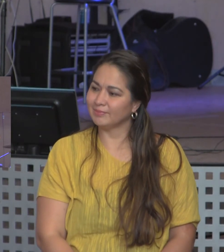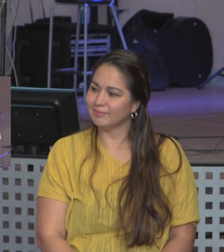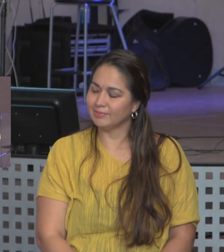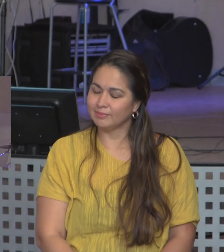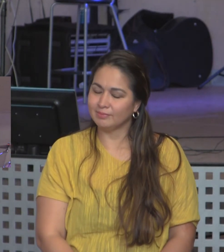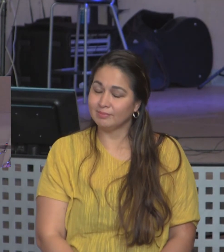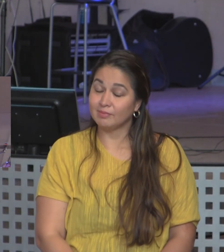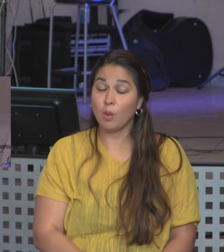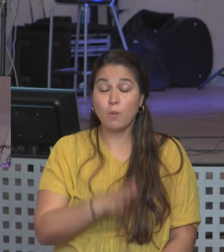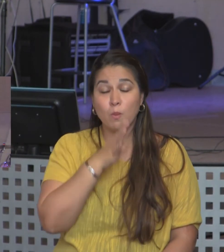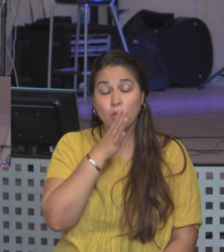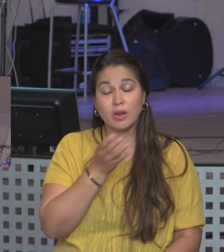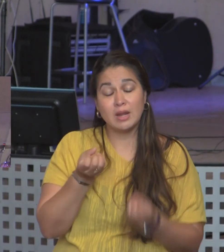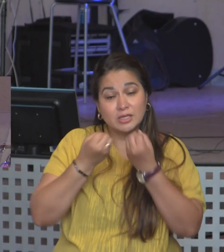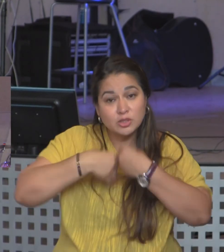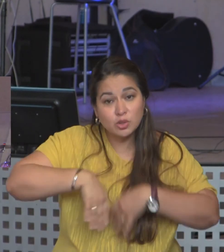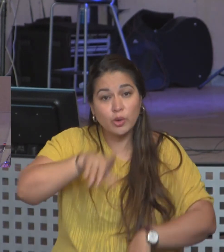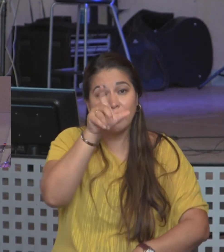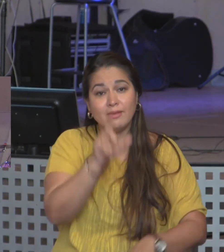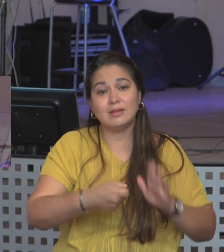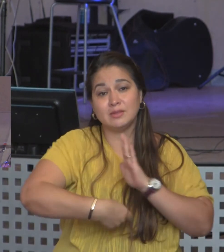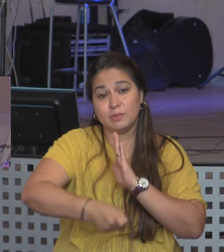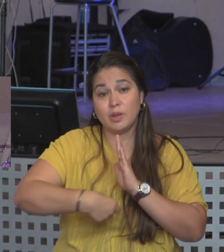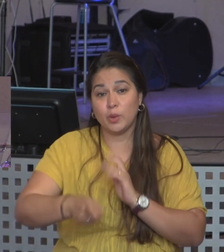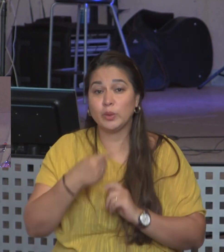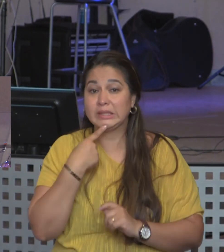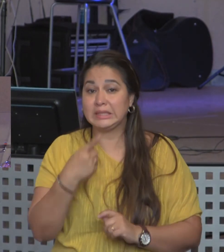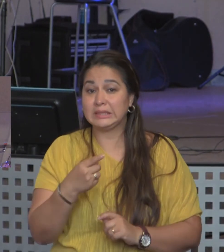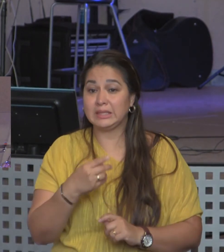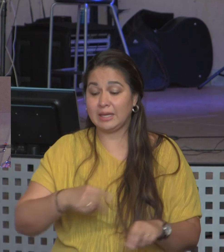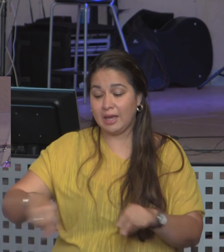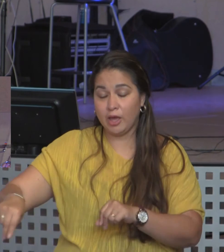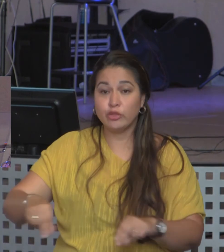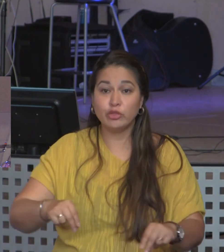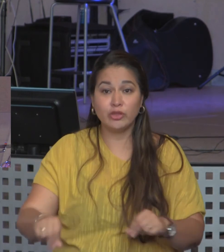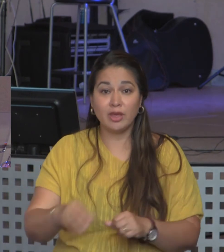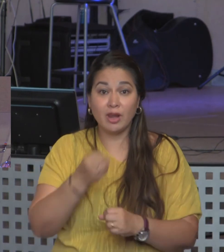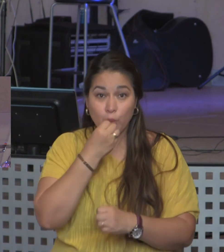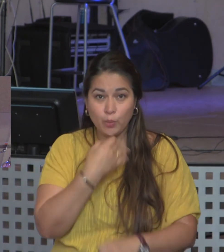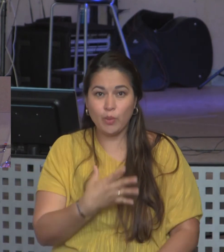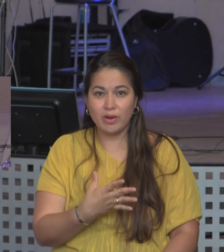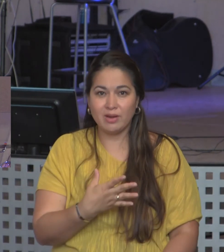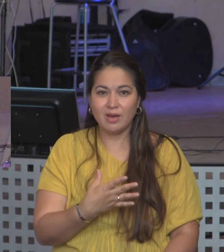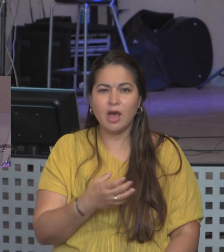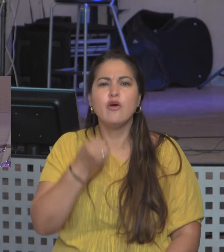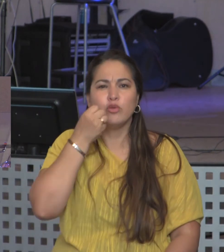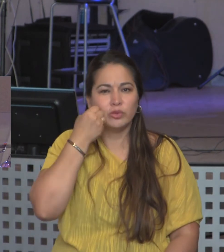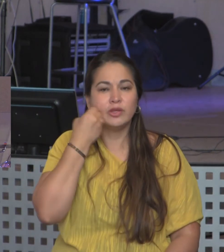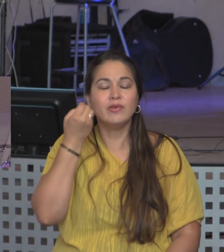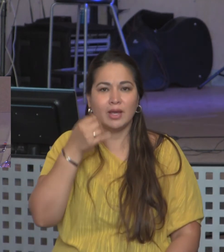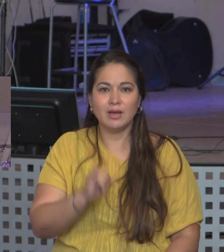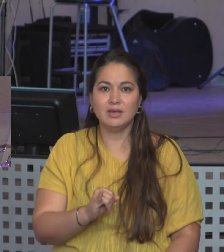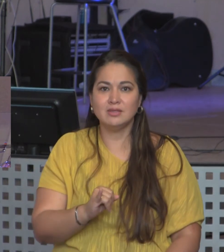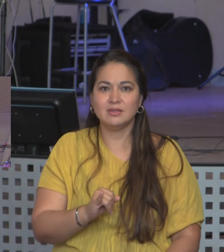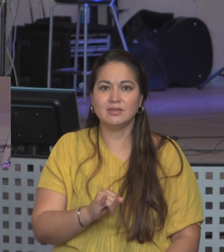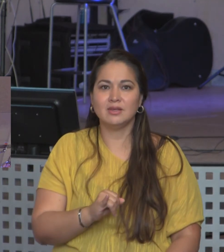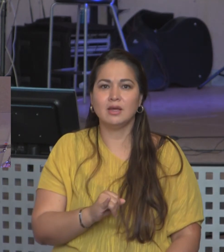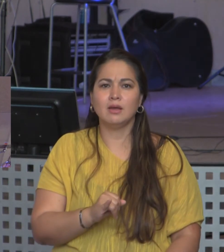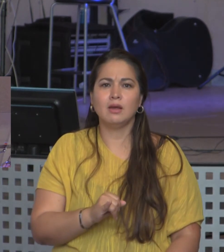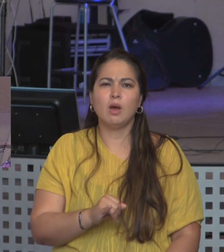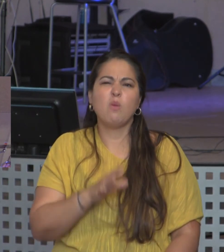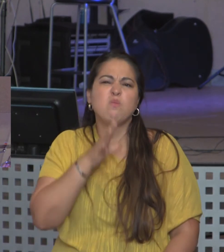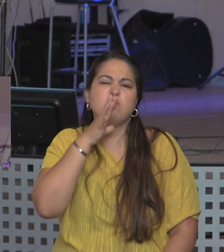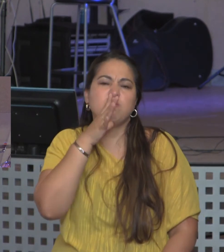la buena tierra, ¿sabes por qué es fructífera? No es fructífera por ser buena tierra.